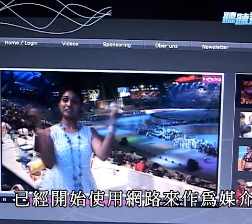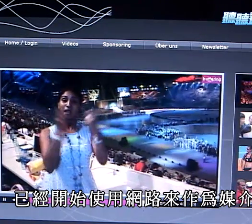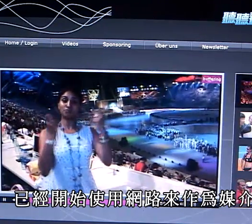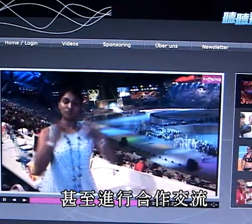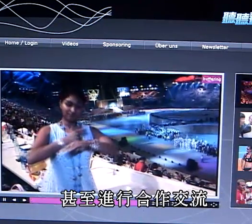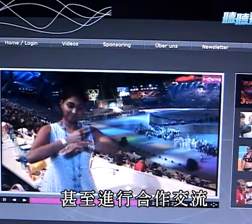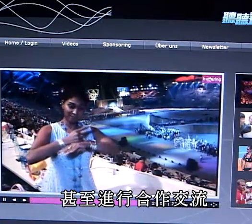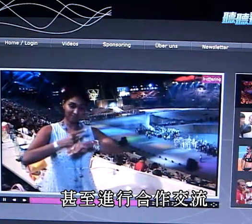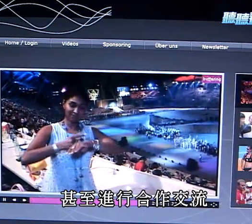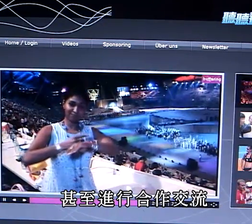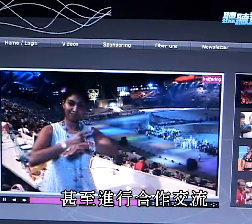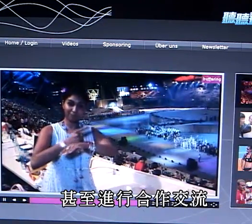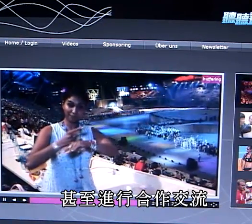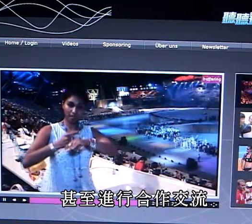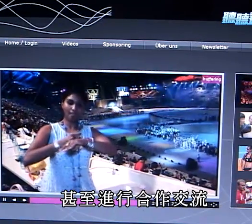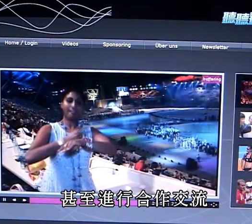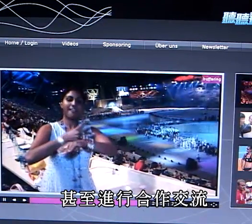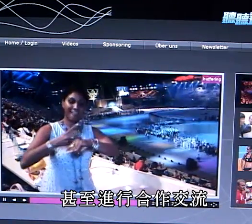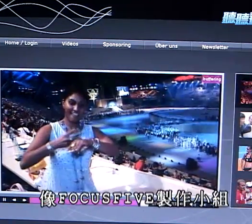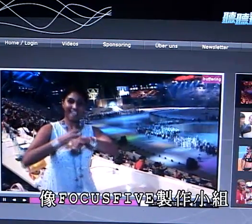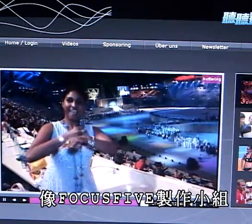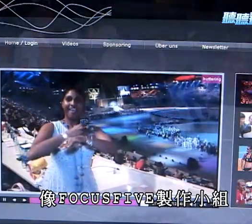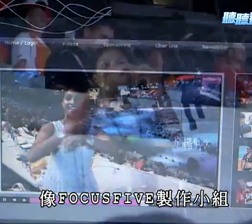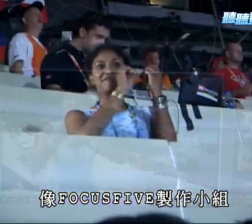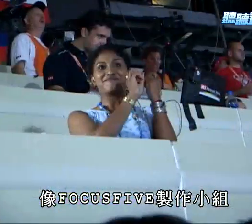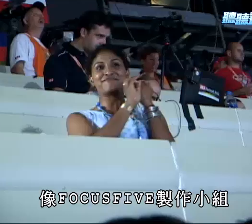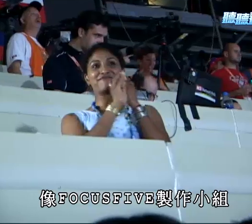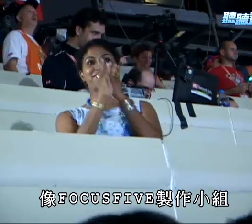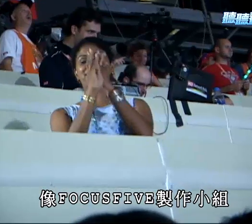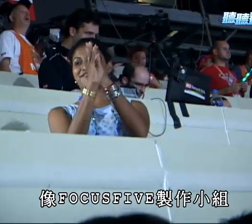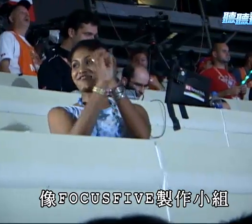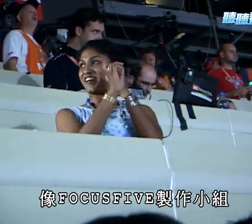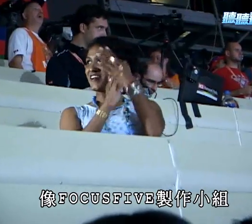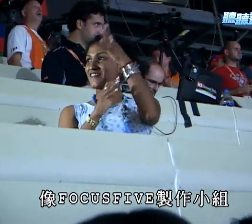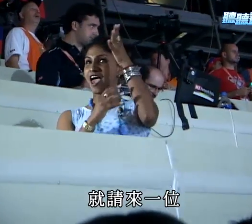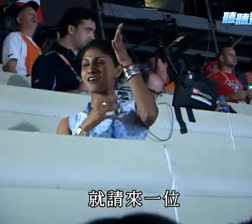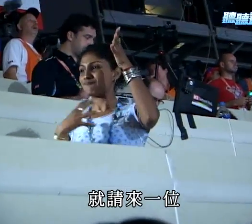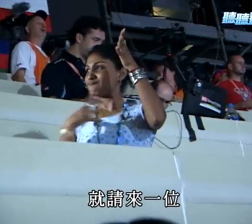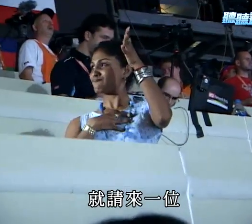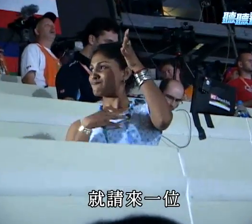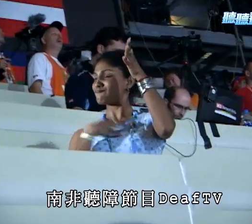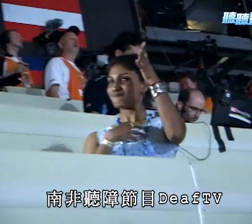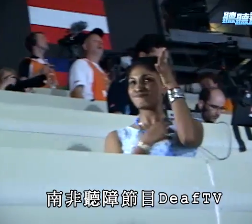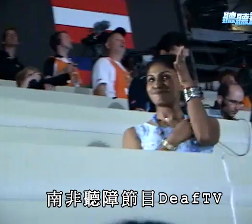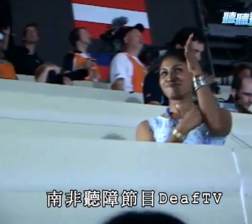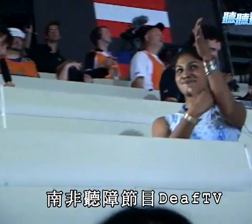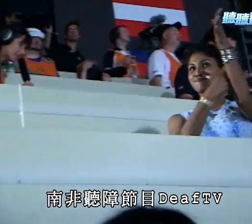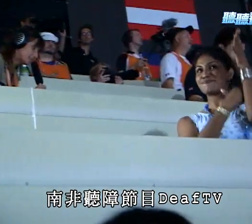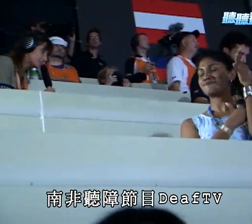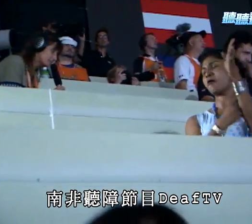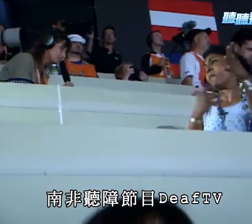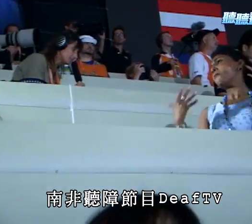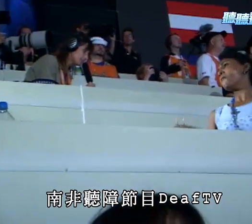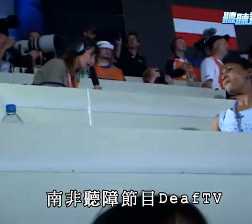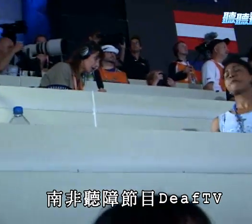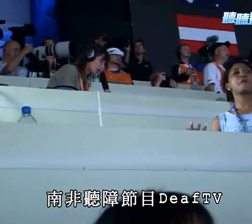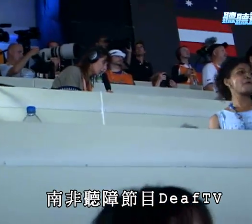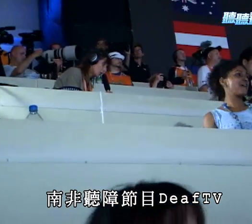甚至进行合作交流。像 Focus 5制作小组就请来一位南非听障节目Deaf TV， 也